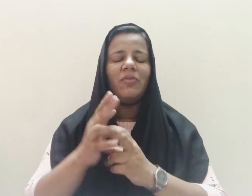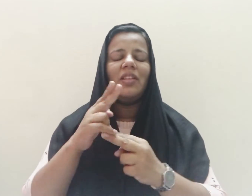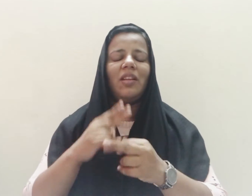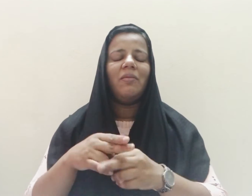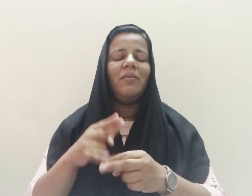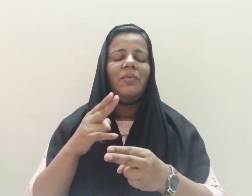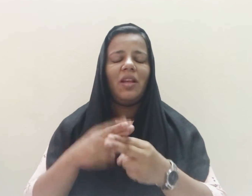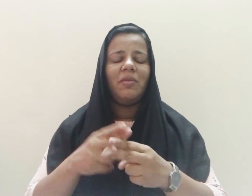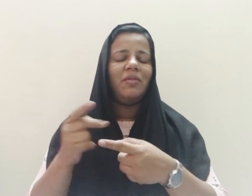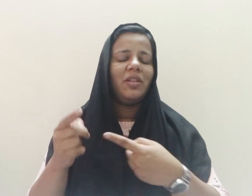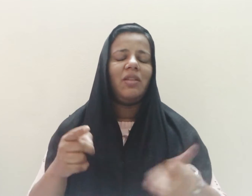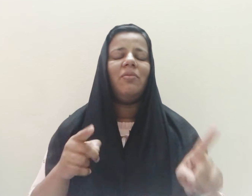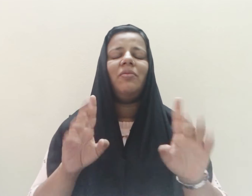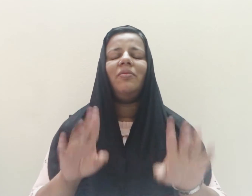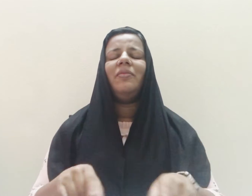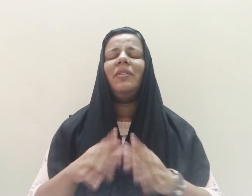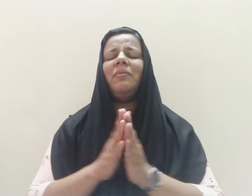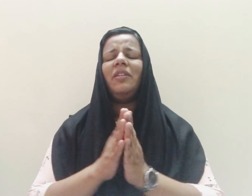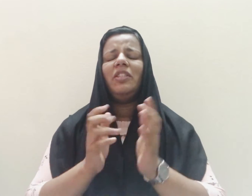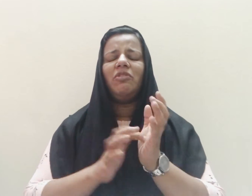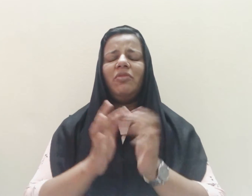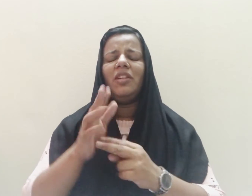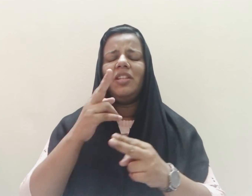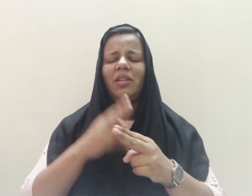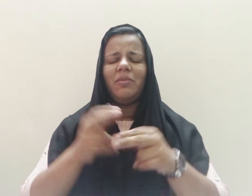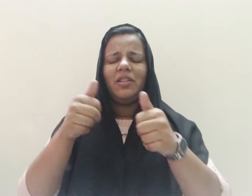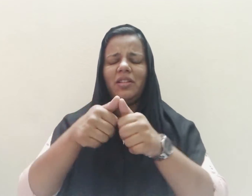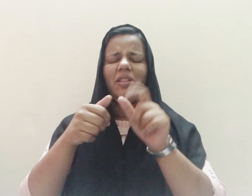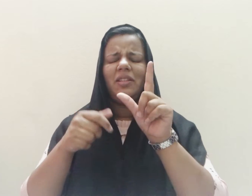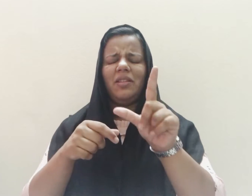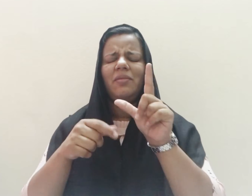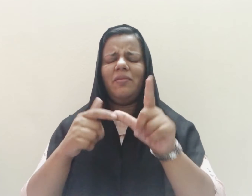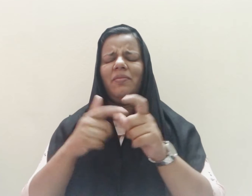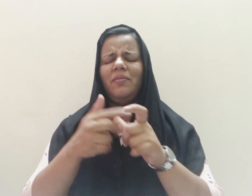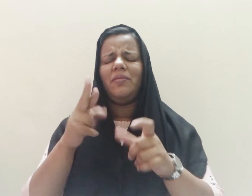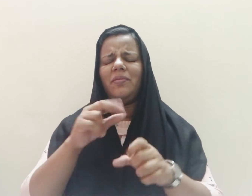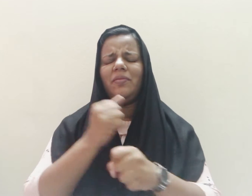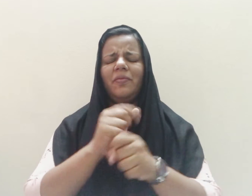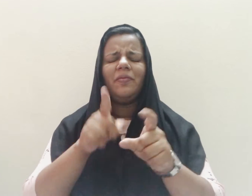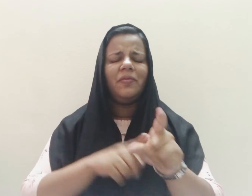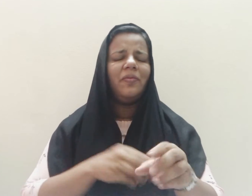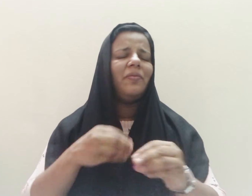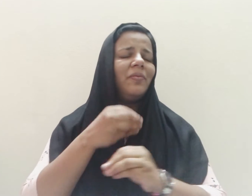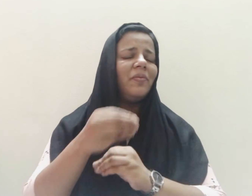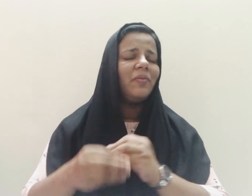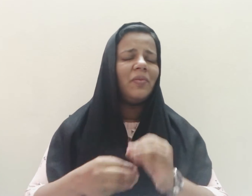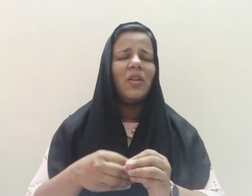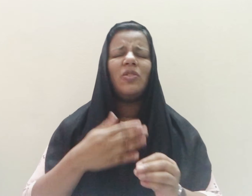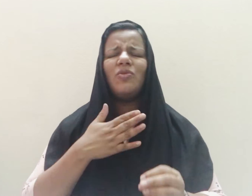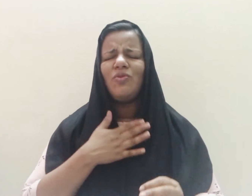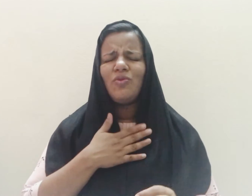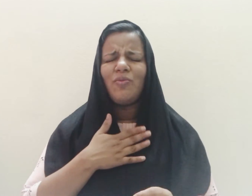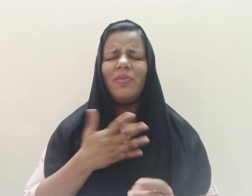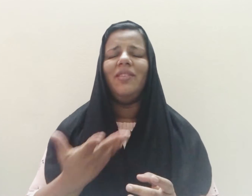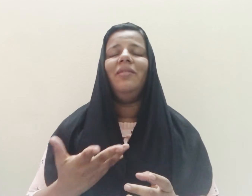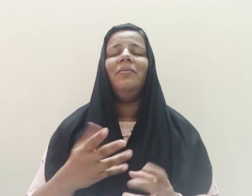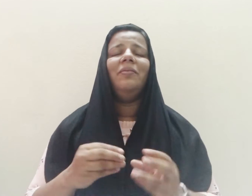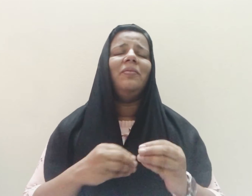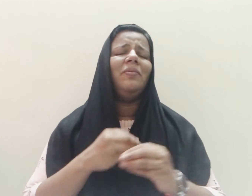വിട്ടുമാറട്ടെ. എല്ലാ അലർജിക് സ്പിരിറ്റുകളും യേശുവിൻ്റെ നാമത്തിൽ വിട്ടുമാറട്ടെ. അലർജി മുഖാന്തരമുണ്ടാകുന്ന ചുമയും, അലർജി